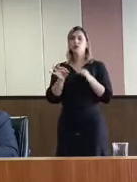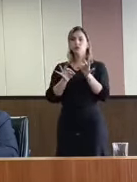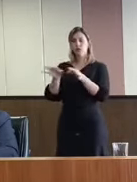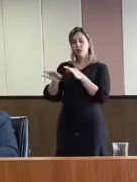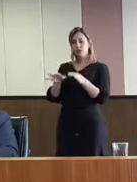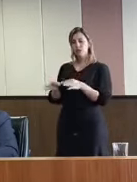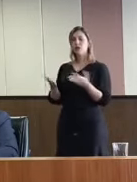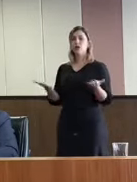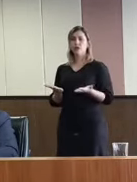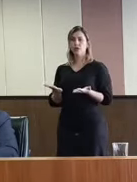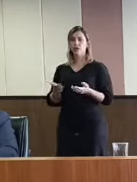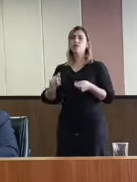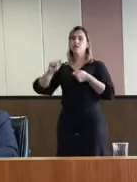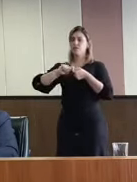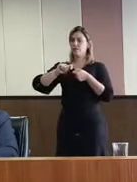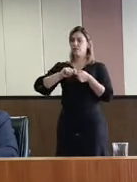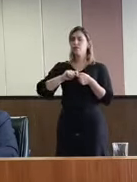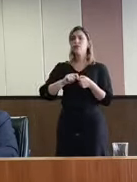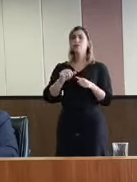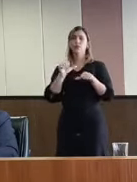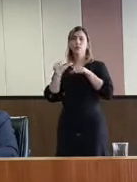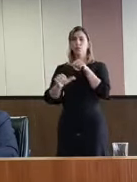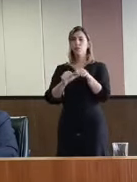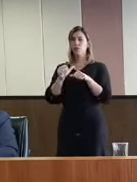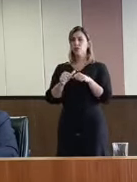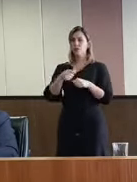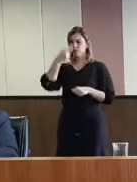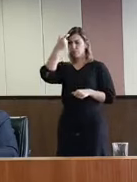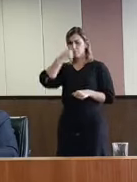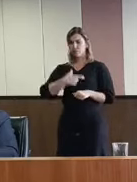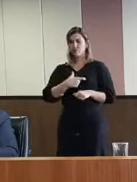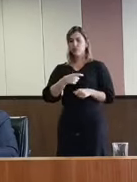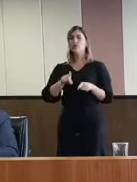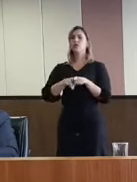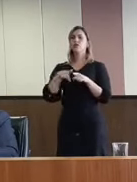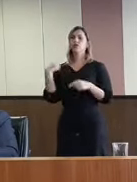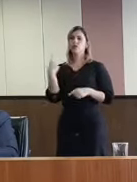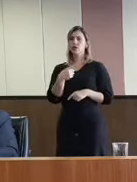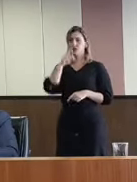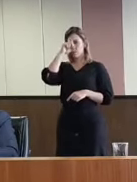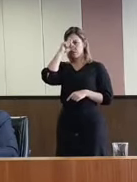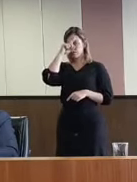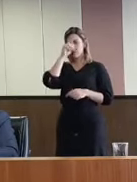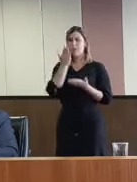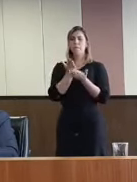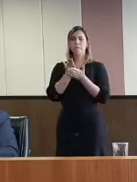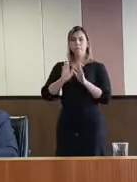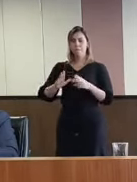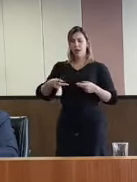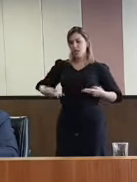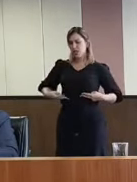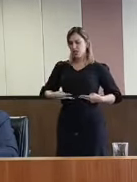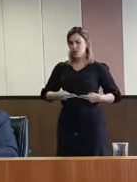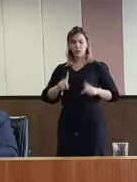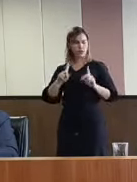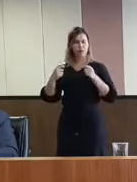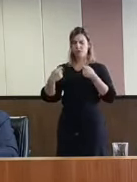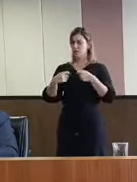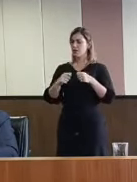nesse momento, fazendo uma mudança do perfil dos nossos hospitais, paralisando as cirurgias eletivas,